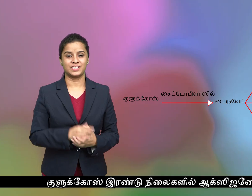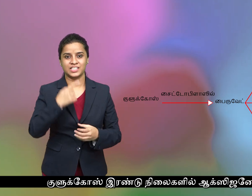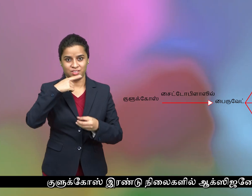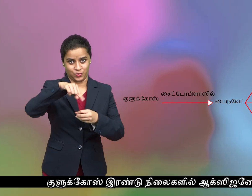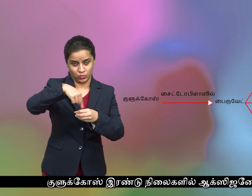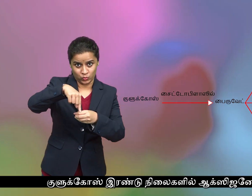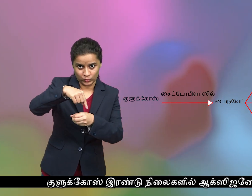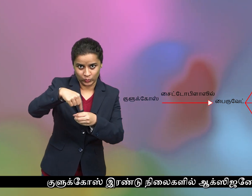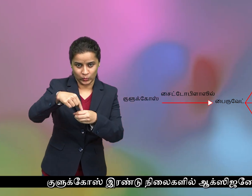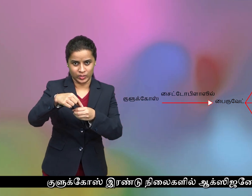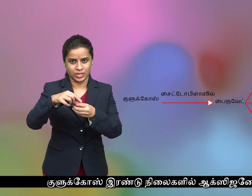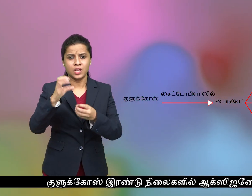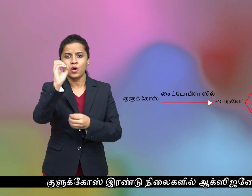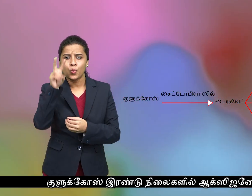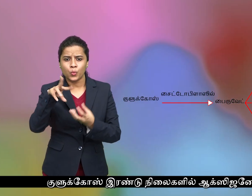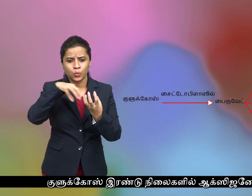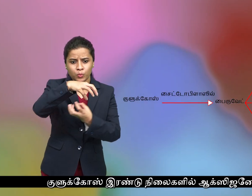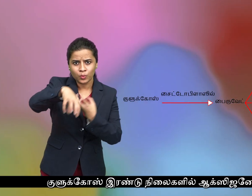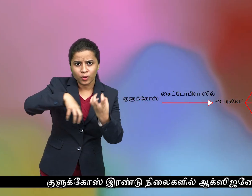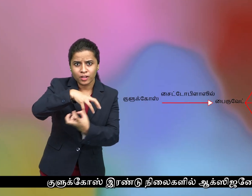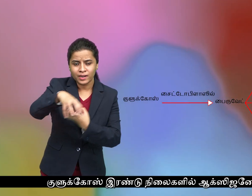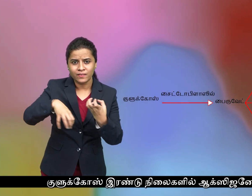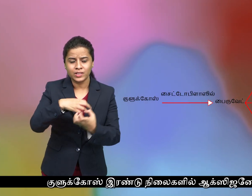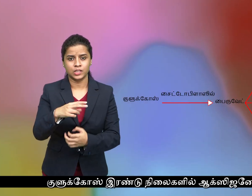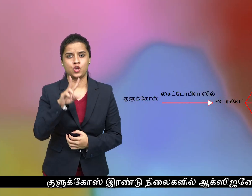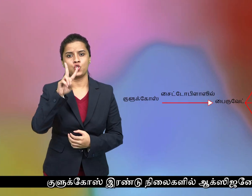குளுக்கோஸ் 2 நிலைகளில் ஆக்சிஜனேற்றப்படுகிறது.